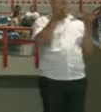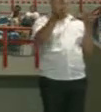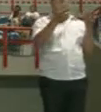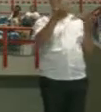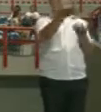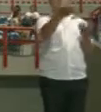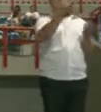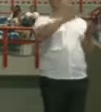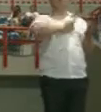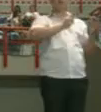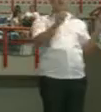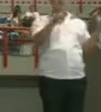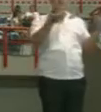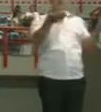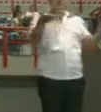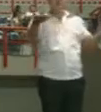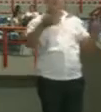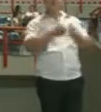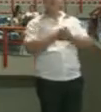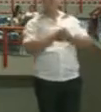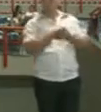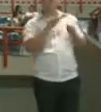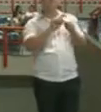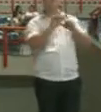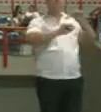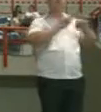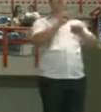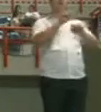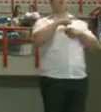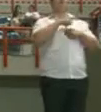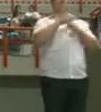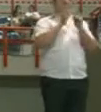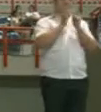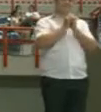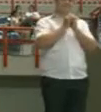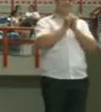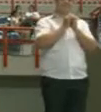saberia dizer qual é a solução? Ela tem que fazer o quê? Rezar.